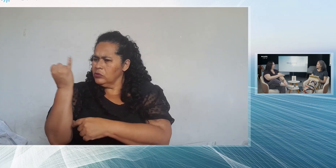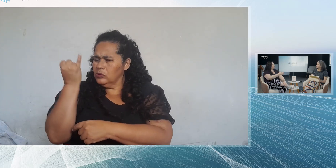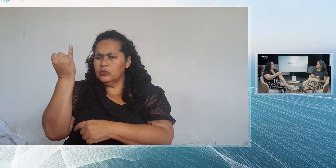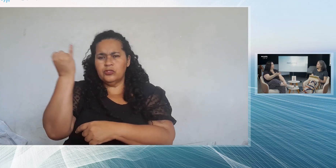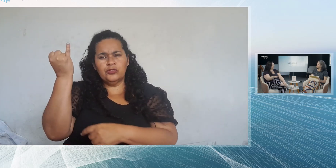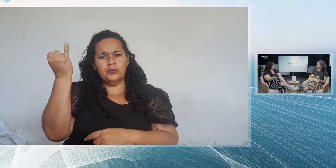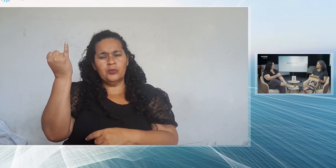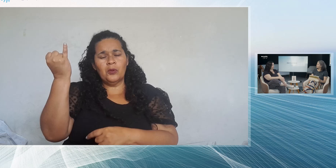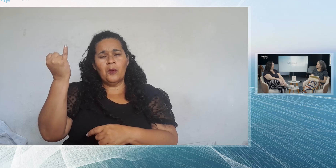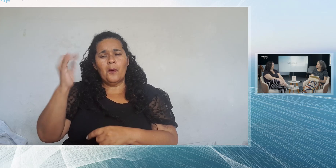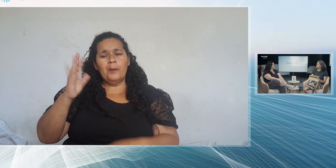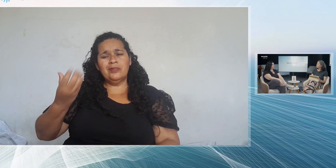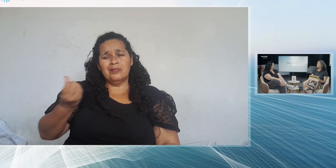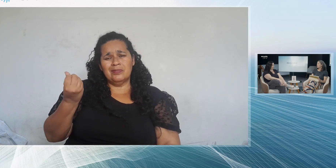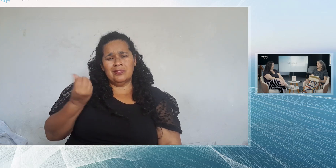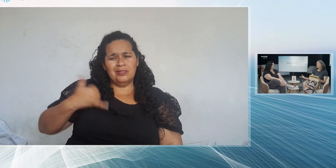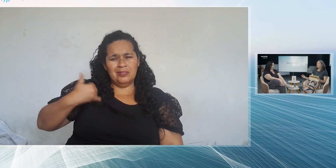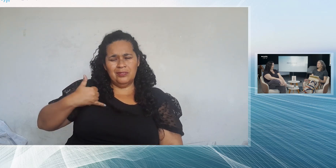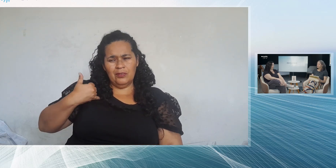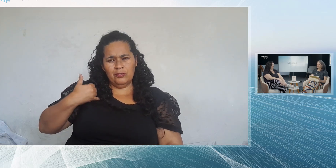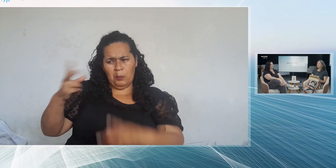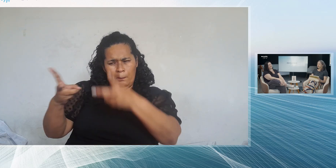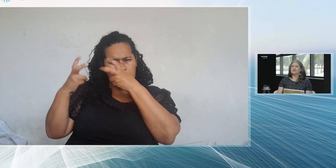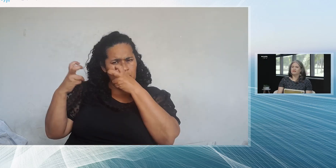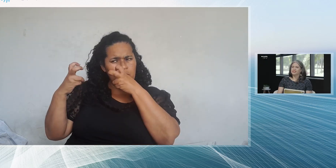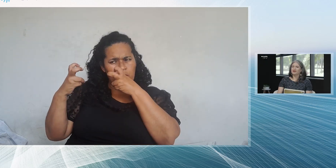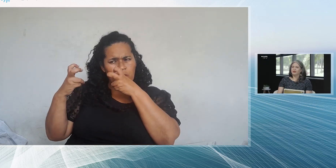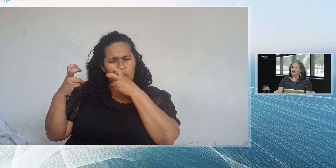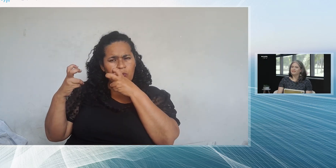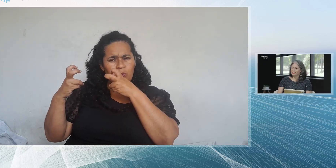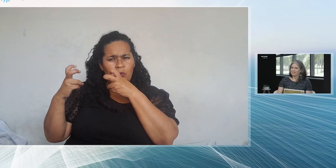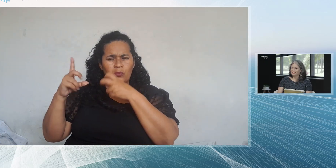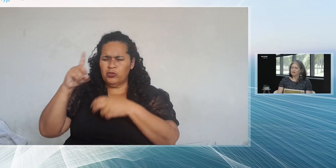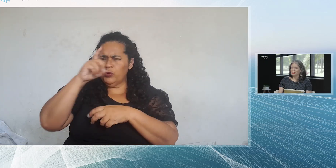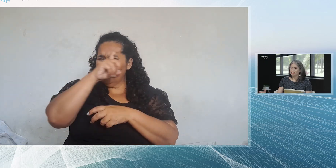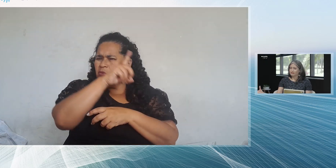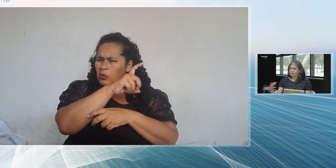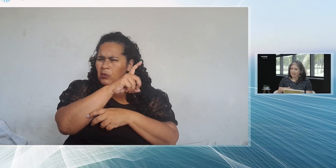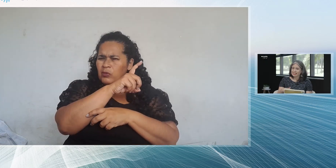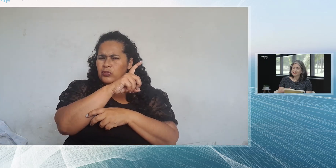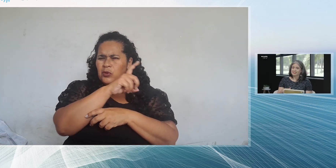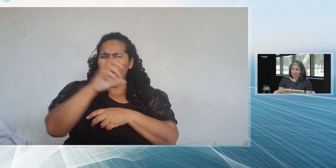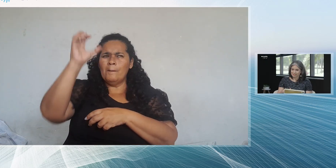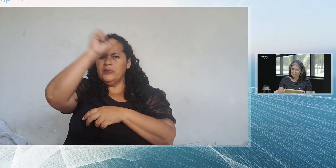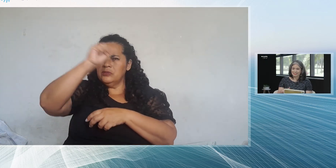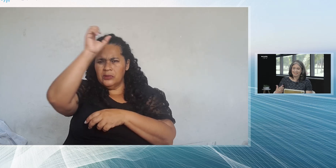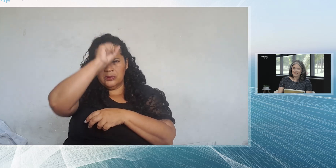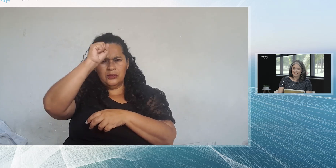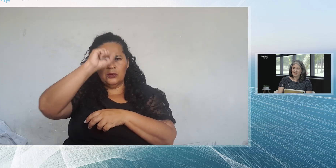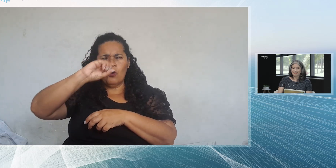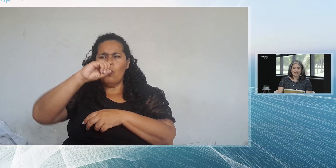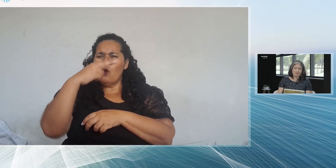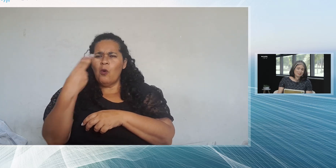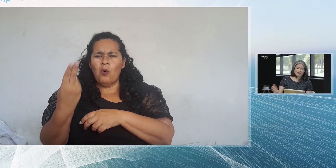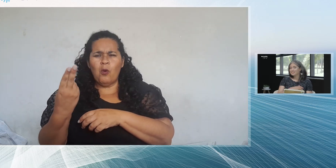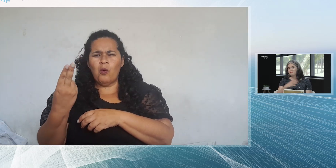direção de como cuidar disso. Gente, gostoso demais conversar com ela, não é? Dá vontade de levar para casa, né?